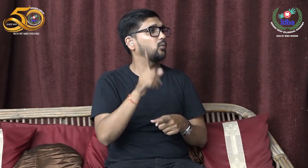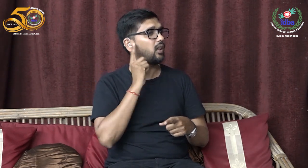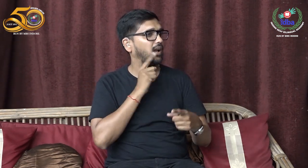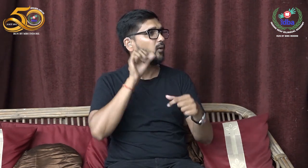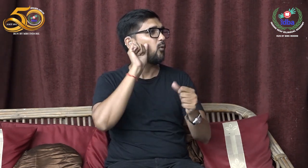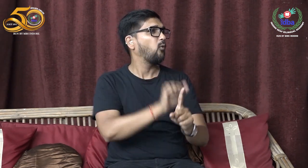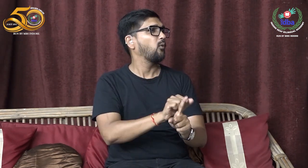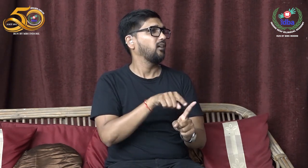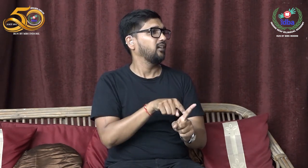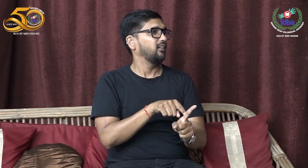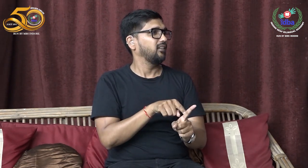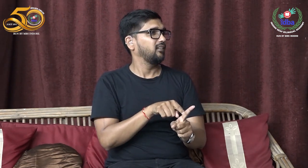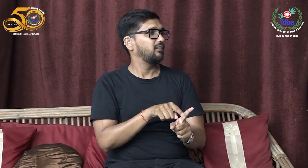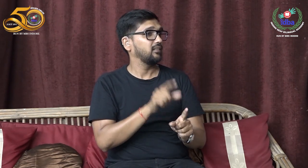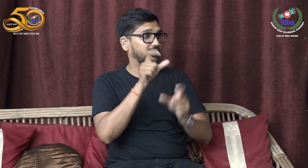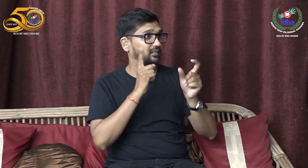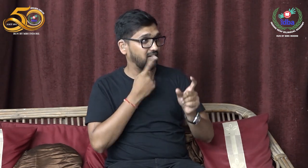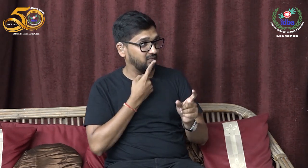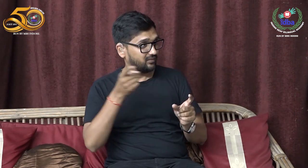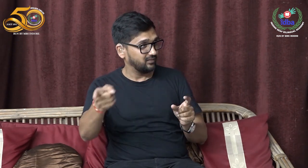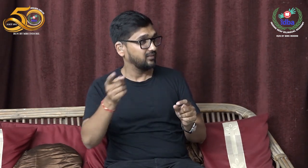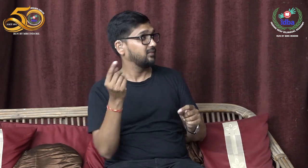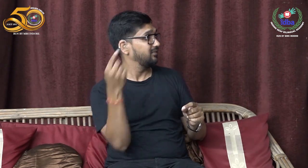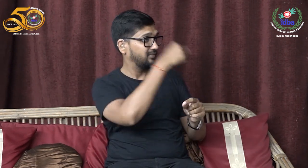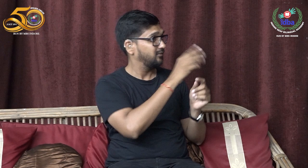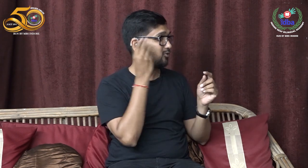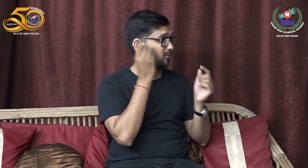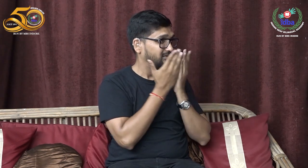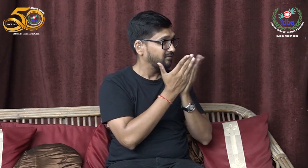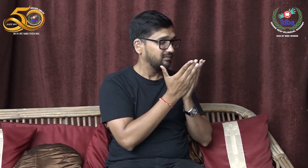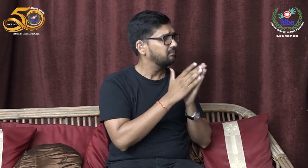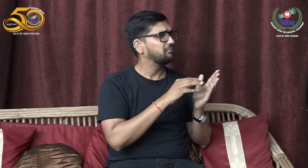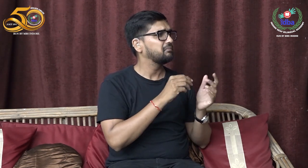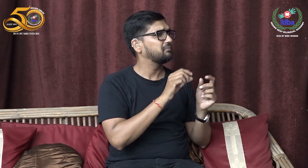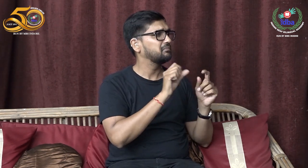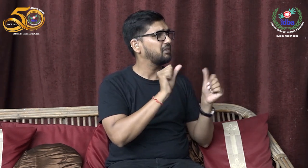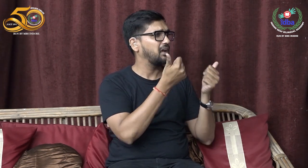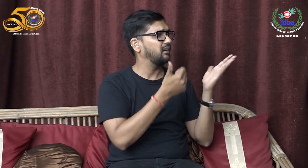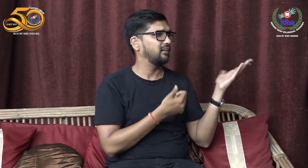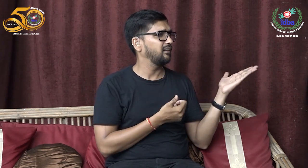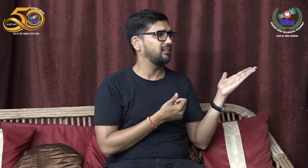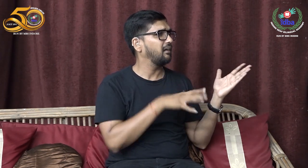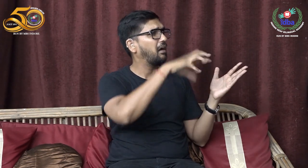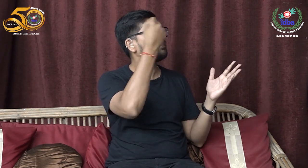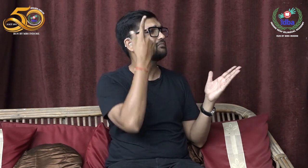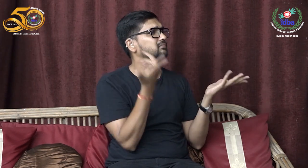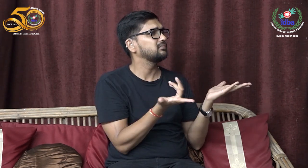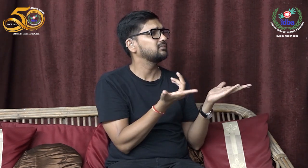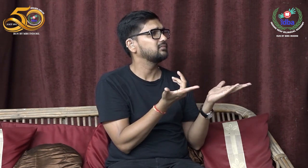ये है। अब मुझे चीज़ समझ आई, तो वो जो है मेरा इंटरेस्ट उससे बढ़ा। तो जो स्कूल, घर में तो हियरिंग टीचर थे, वो सब ये सब नहीं पढ़ा